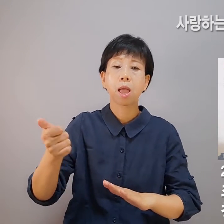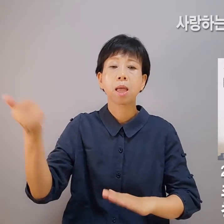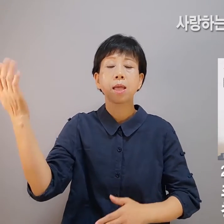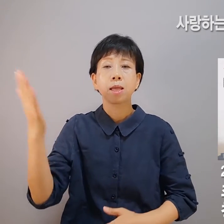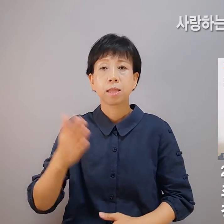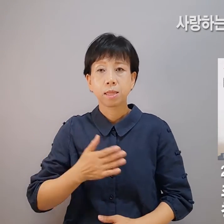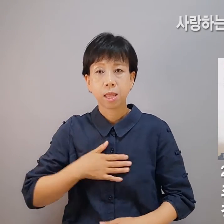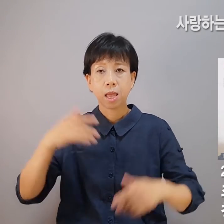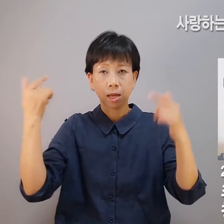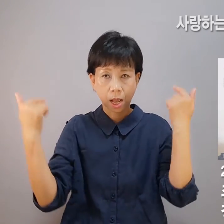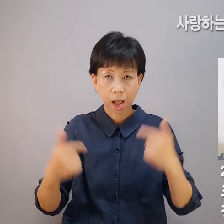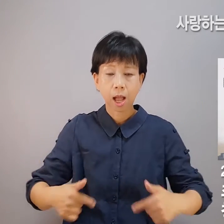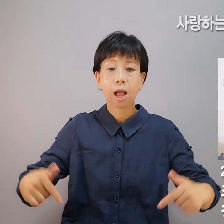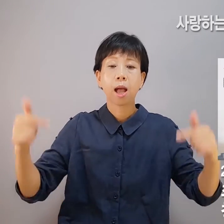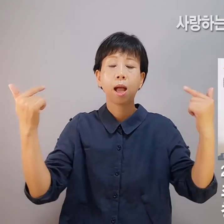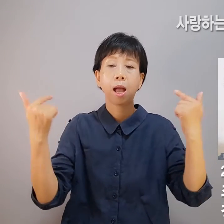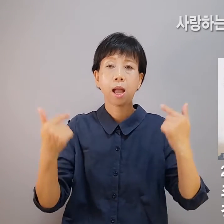소망.